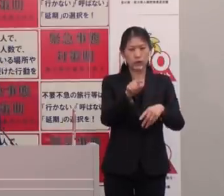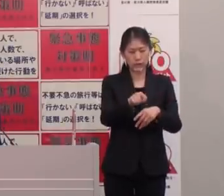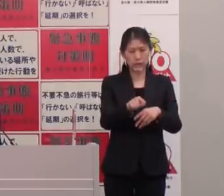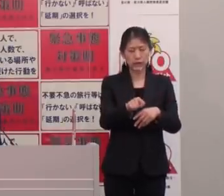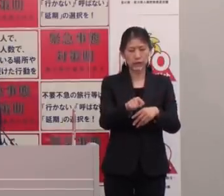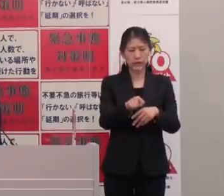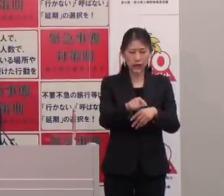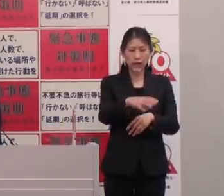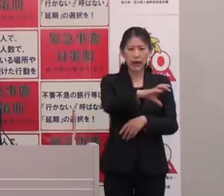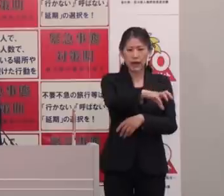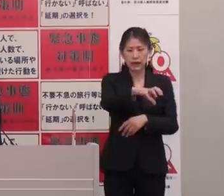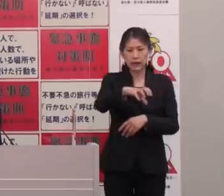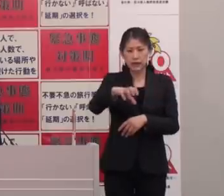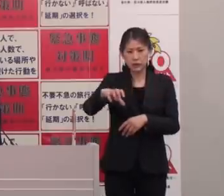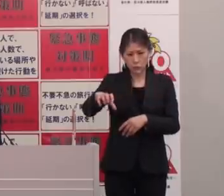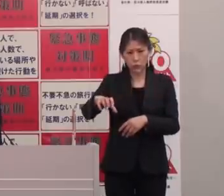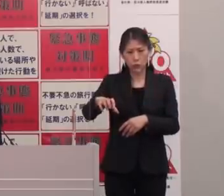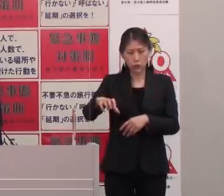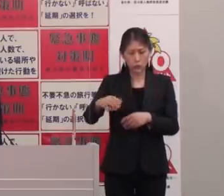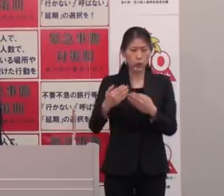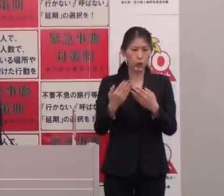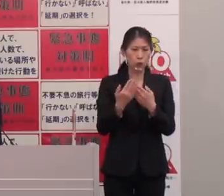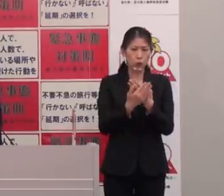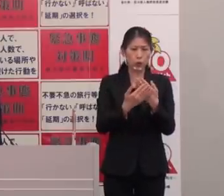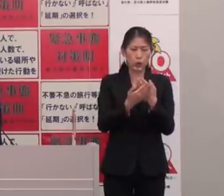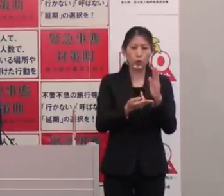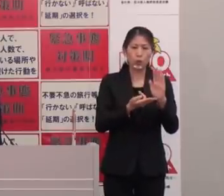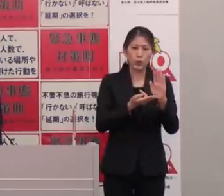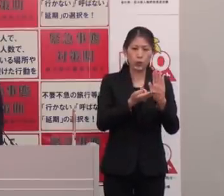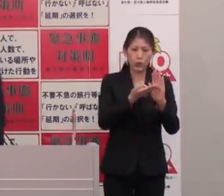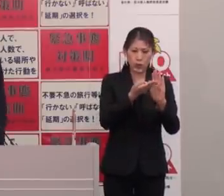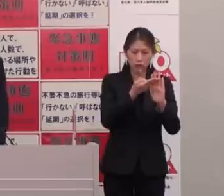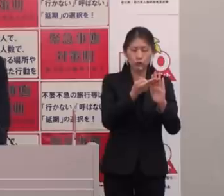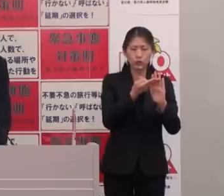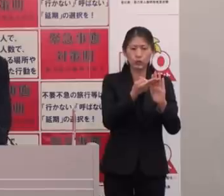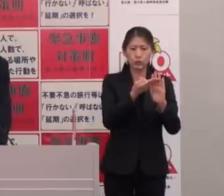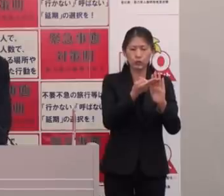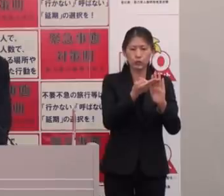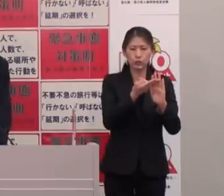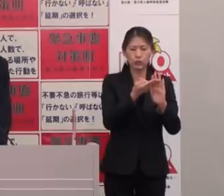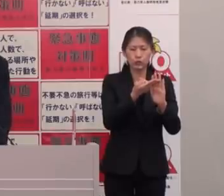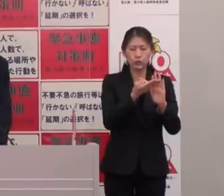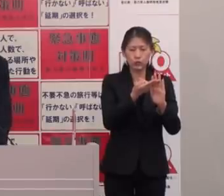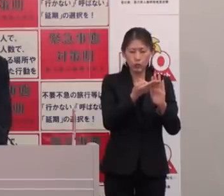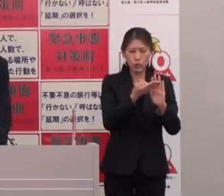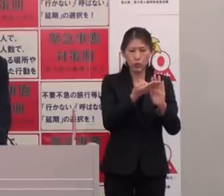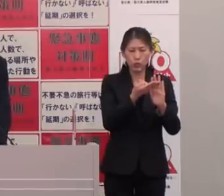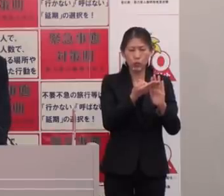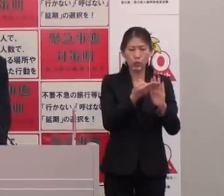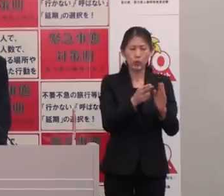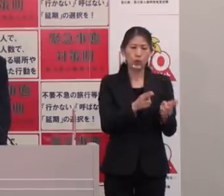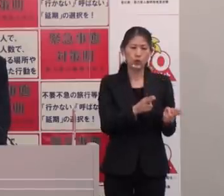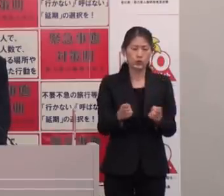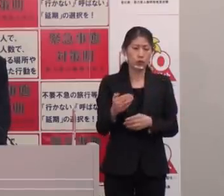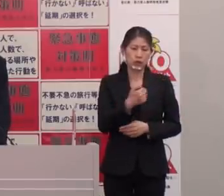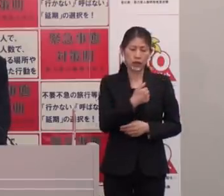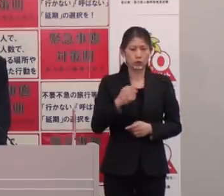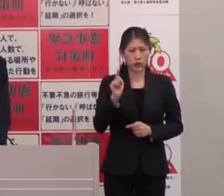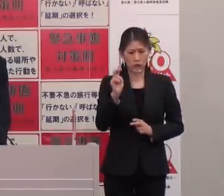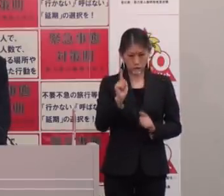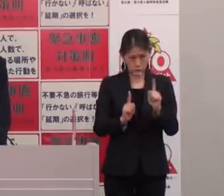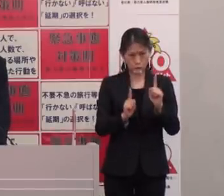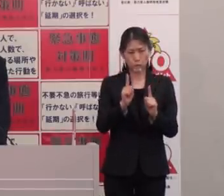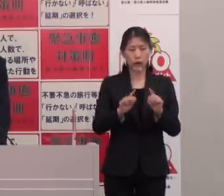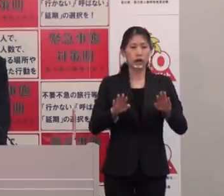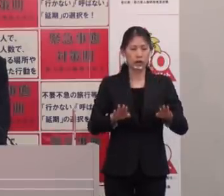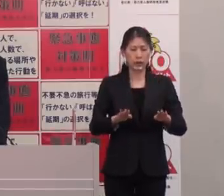とのですね、そういう宿泊療養の、まあ、現在高松に2つということでありますけれども、地域